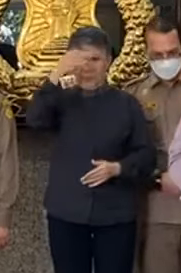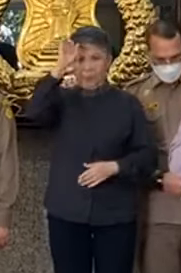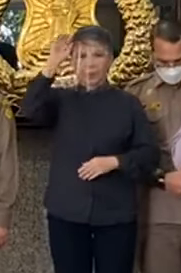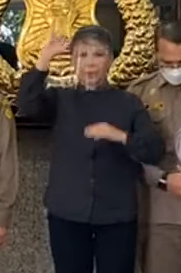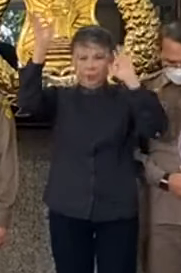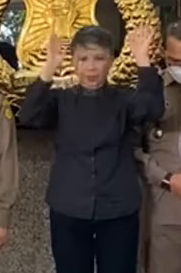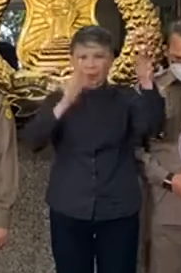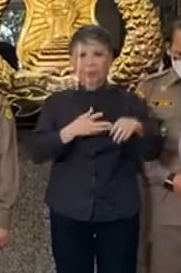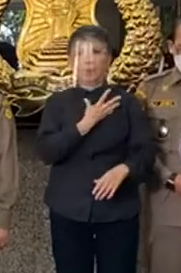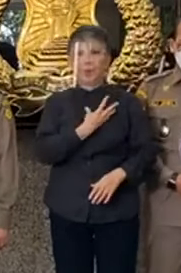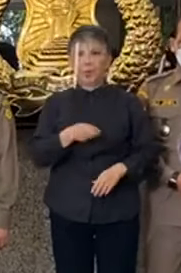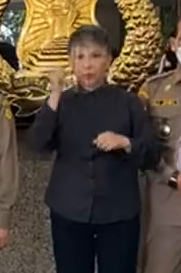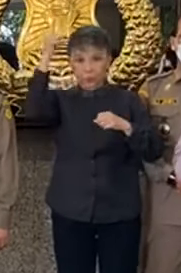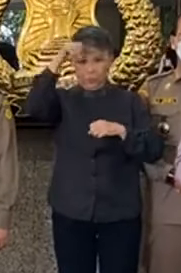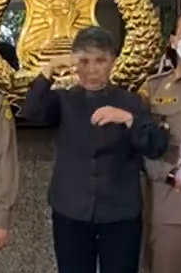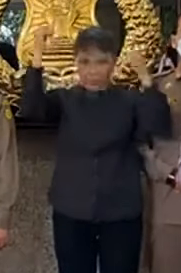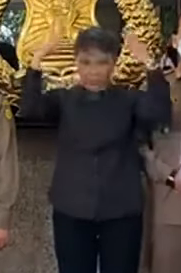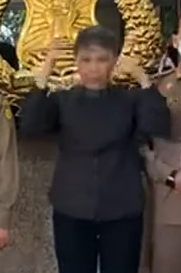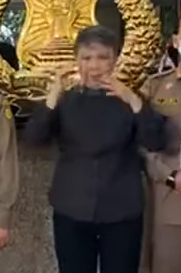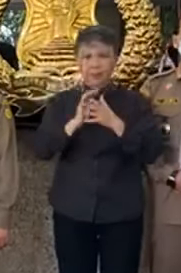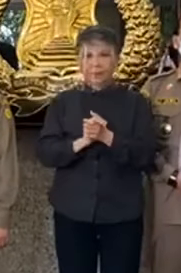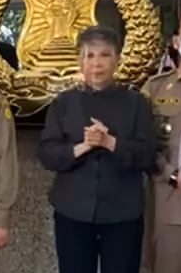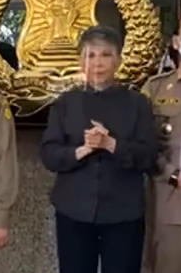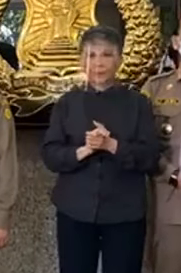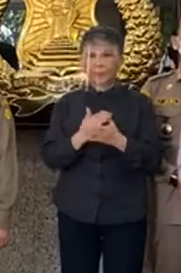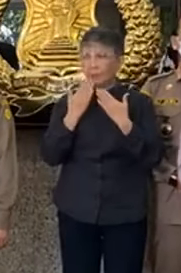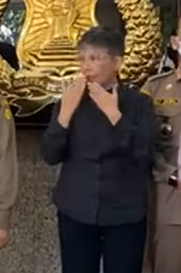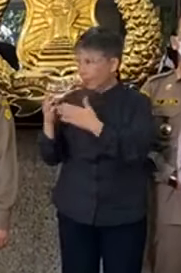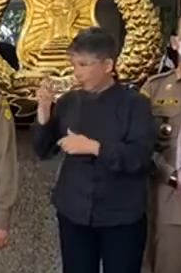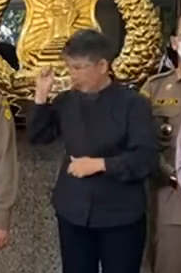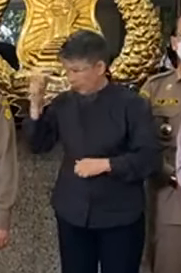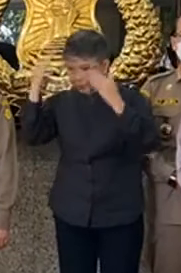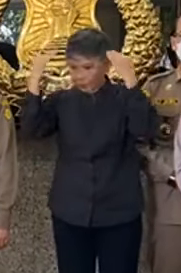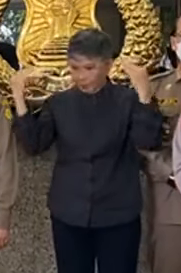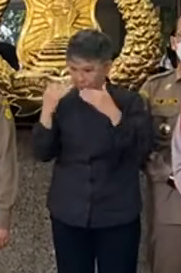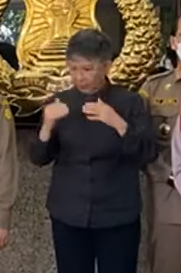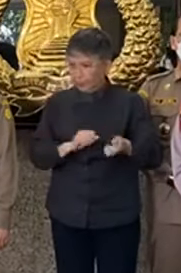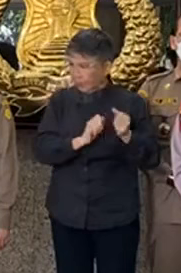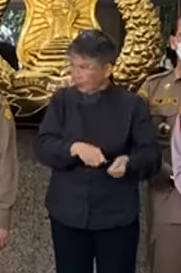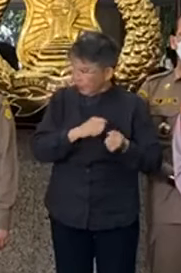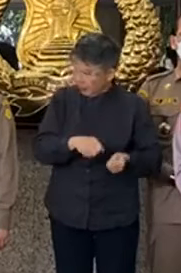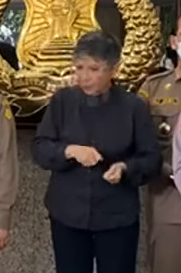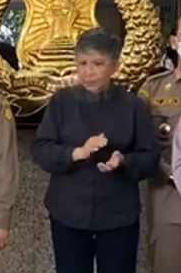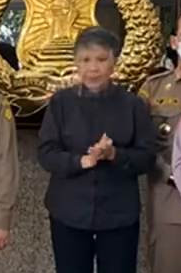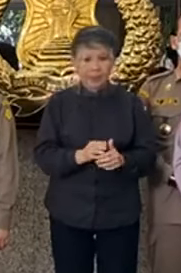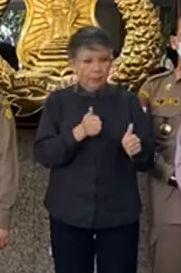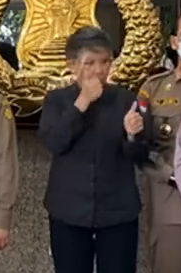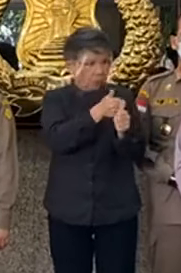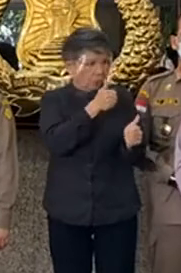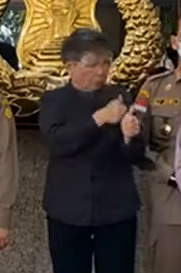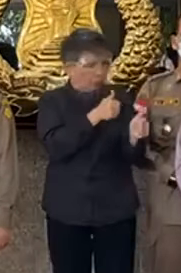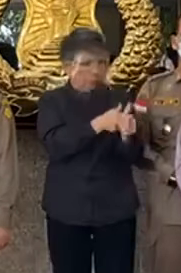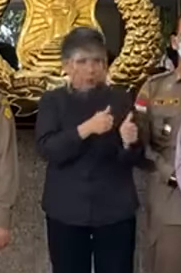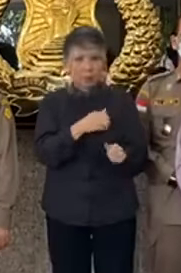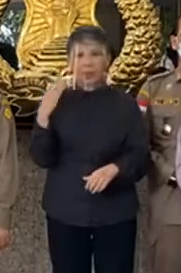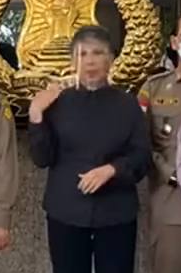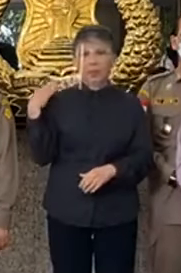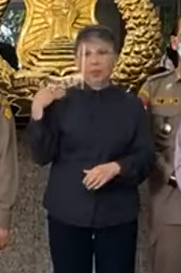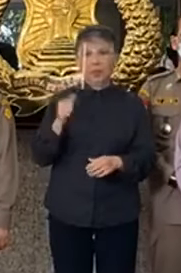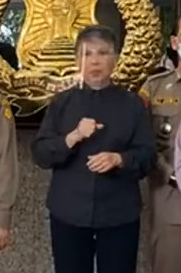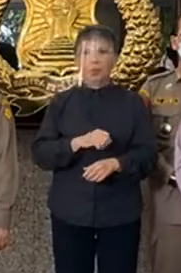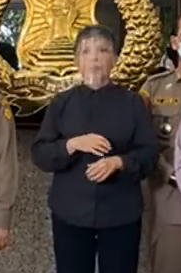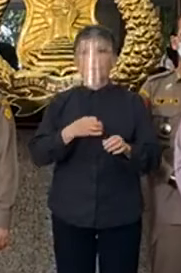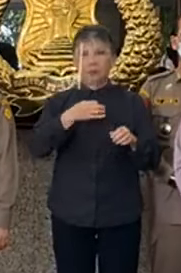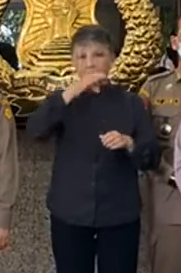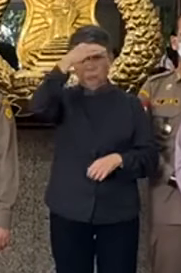Assalamualaikum warahmatullahi wabarakatuh. Yang saya hormati Bapak Menteri Pertanian, rekan-rekan Dirjen dan rekan-rekan pejabat utama Mabes